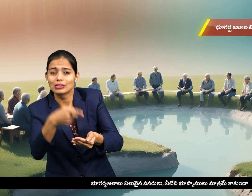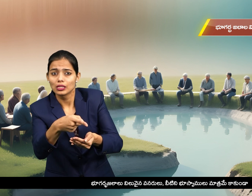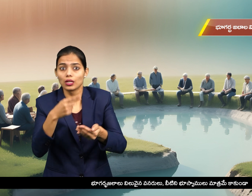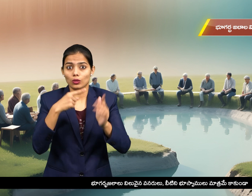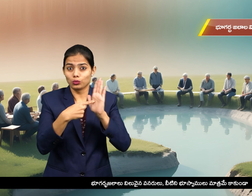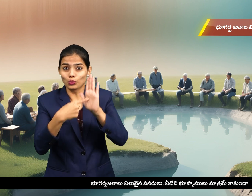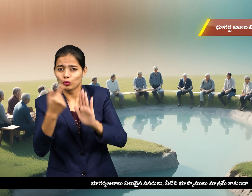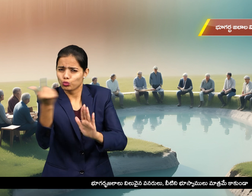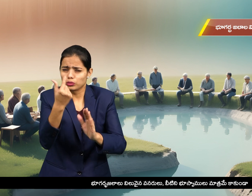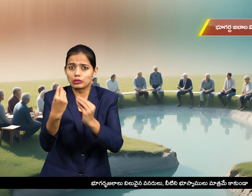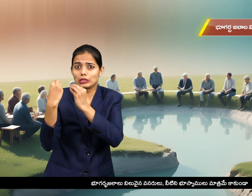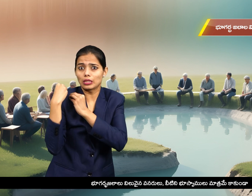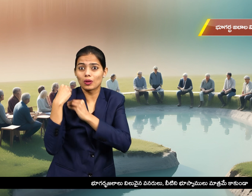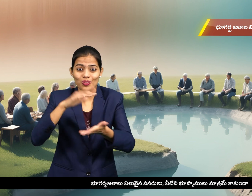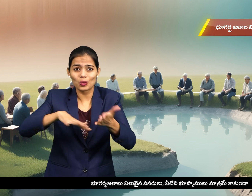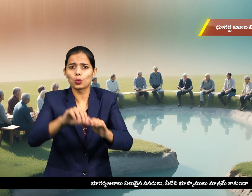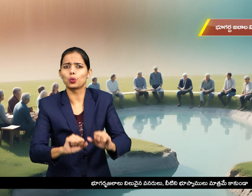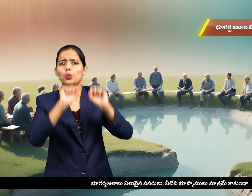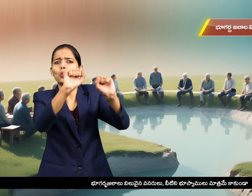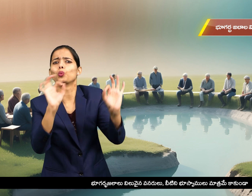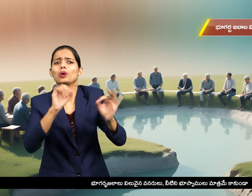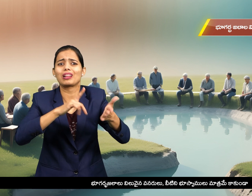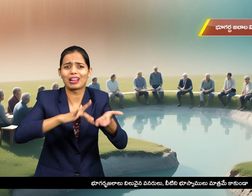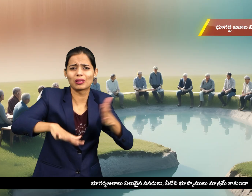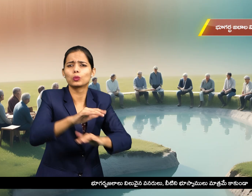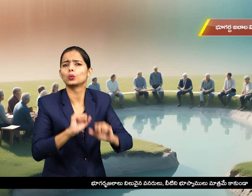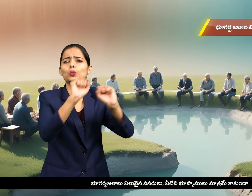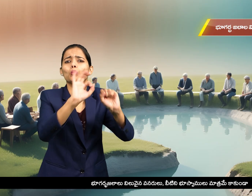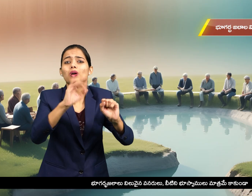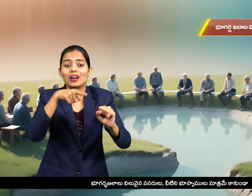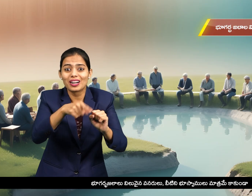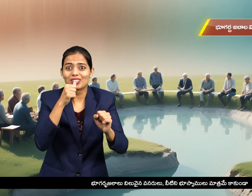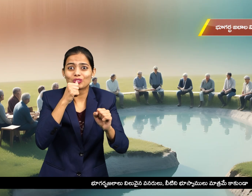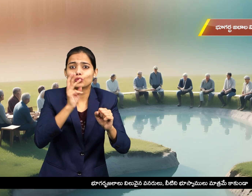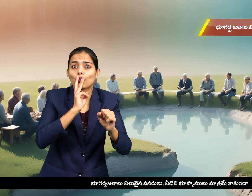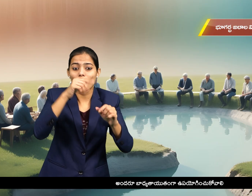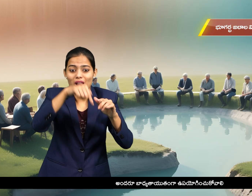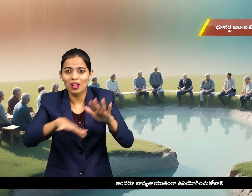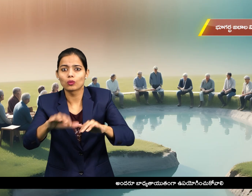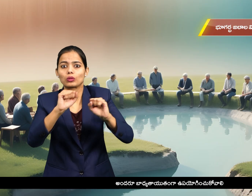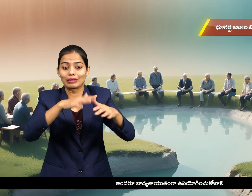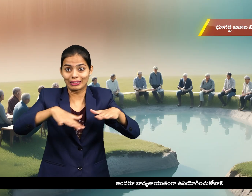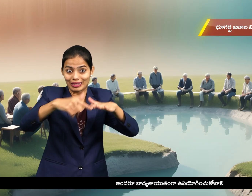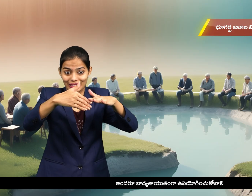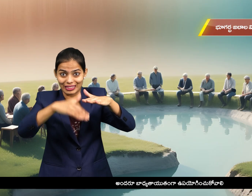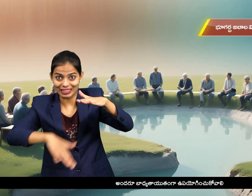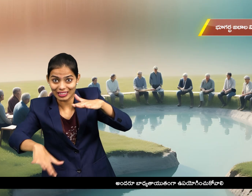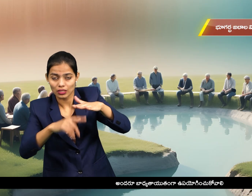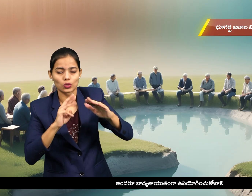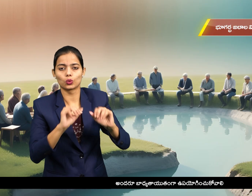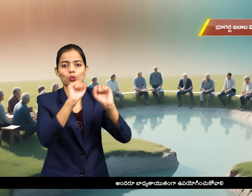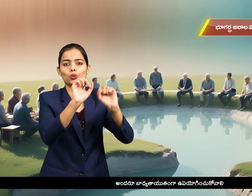భూగర్భ జలాలు విలువైన వనరులు. వీటిని భూస్వాములు మాత్రమే కాకుండా అందరూ